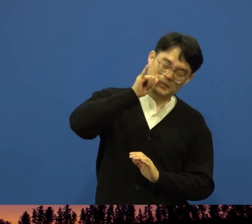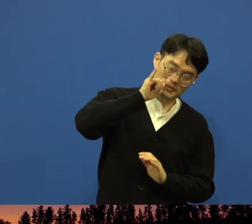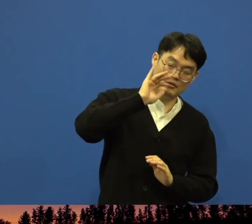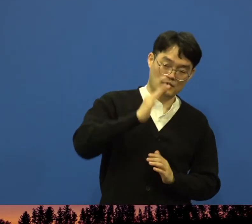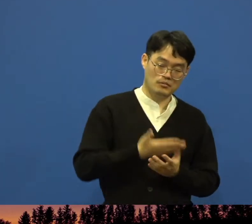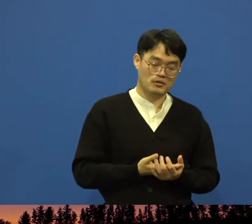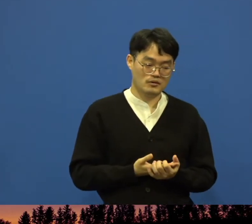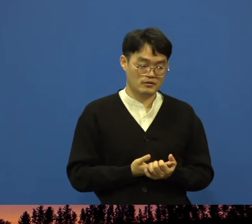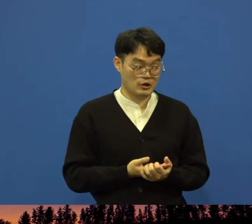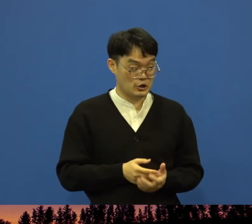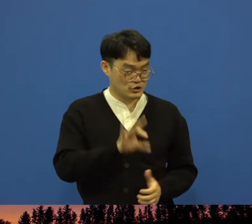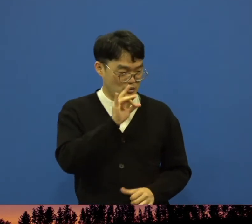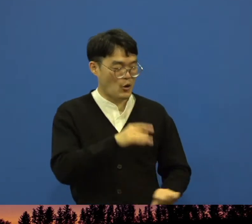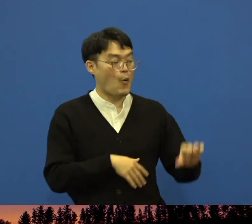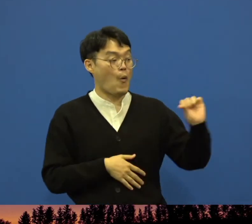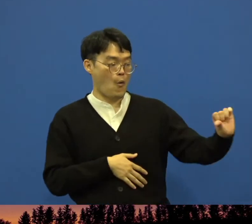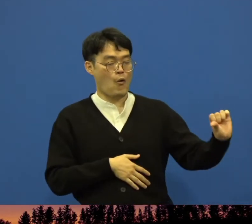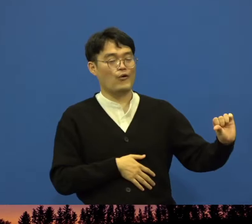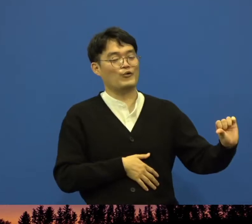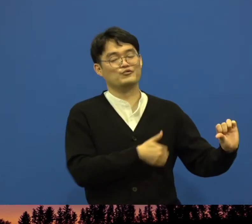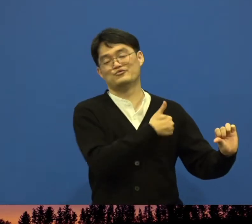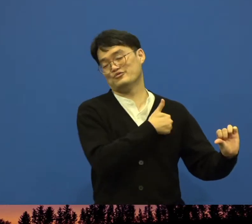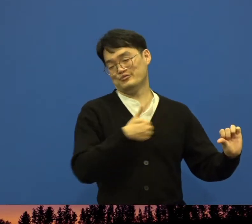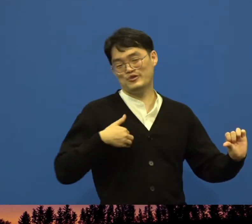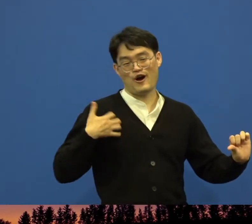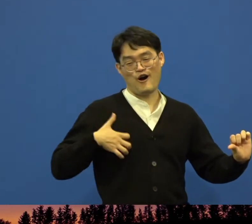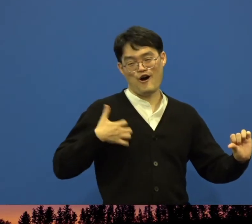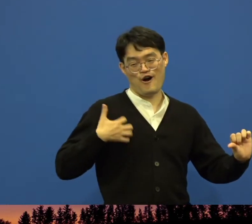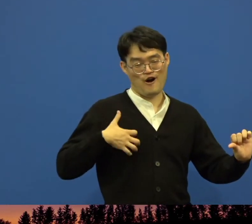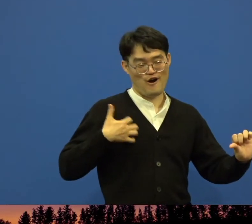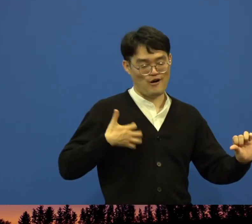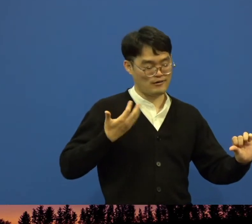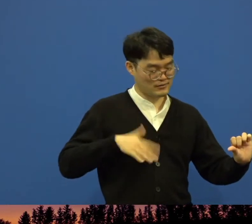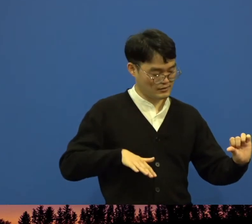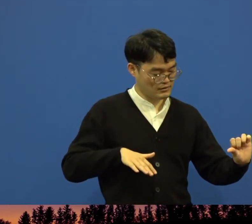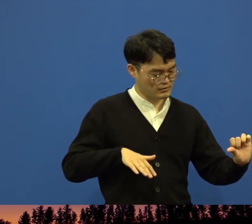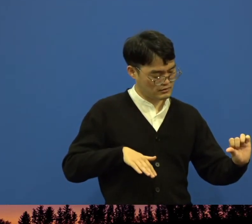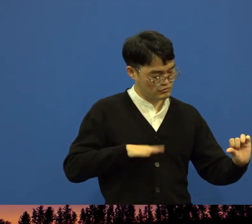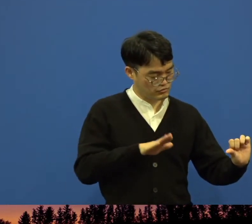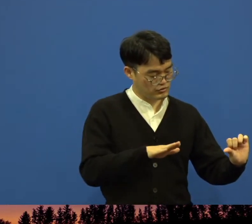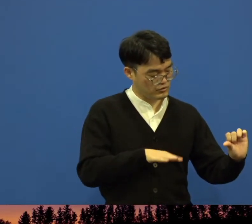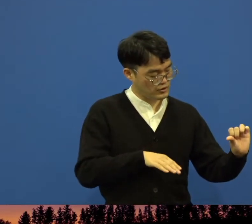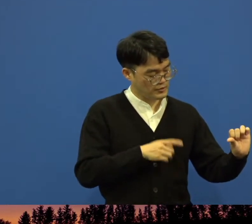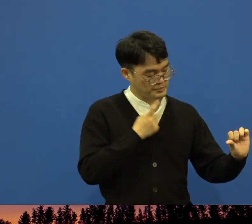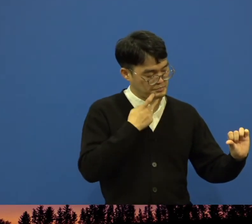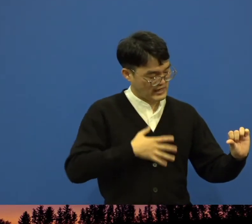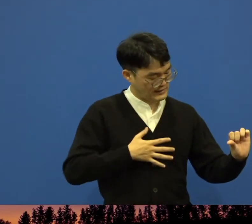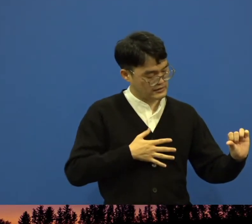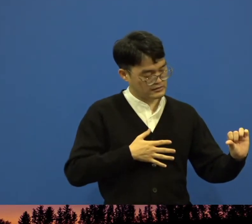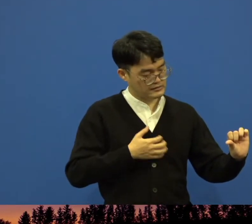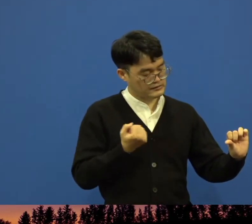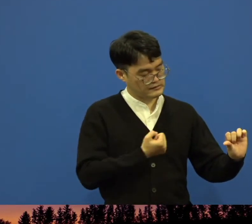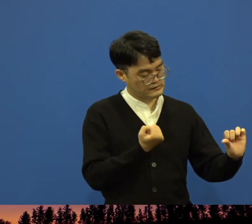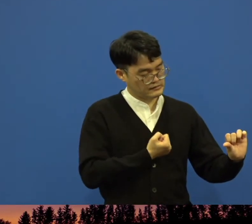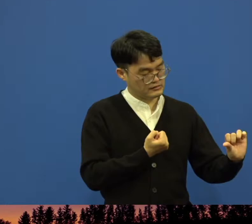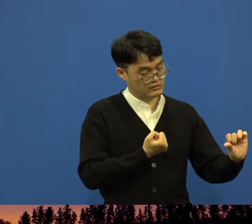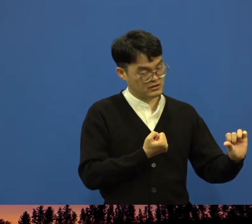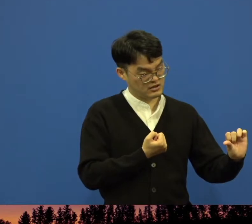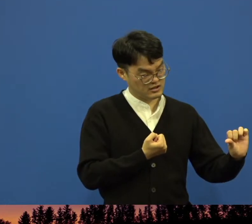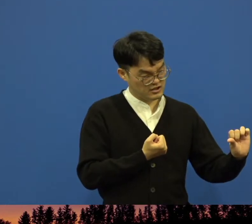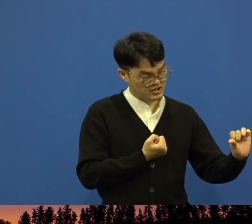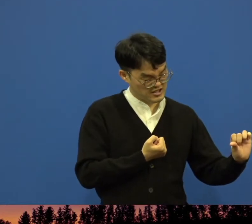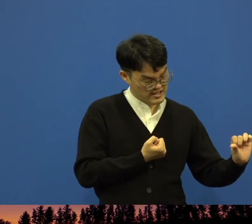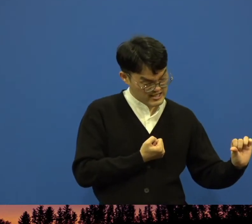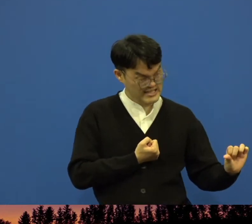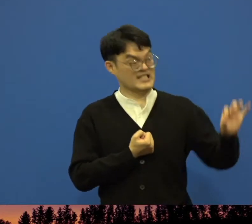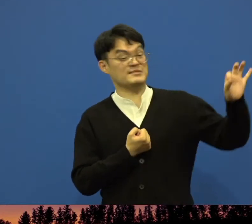추구하면 이제 충분히 만족할 줄 알았는데 만족이 안 되는 거예요. 그것을 통한 거기에